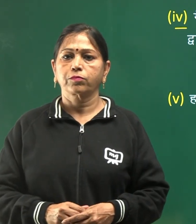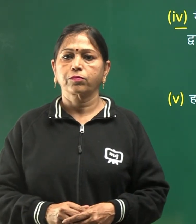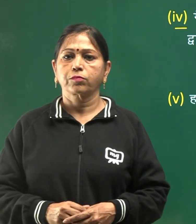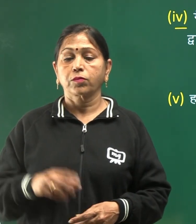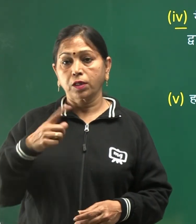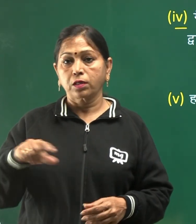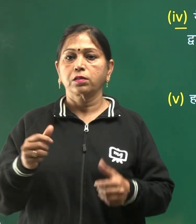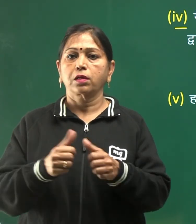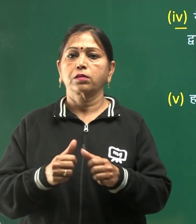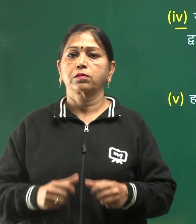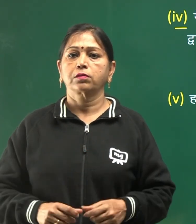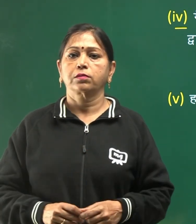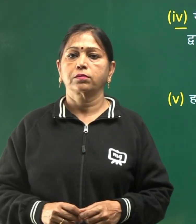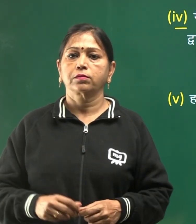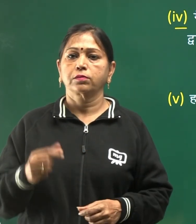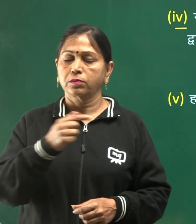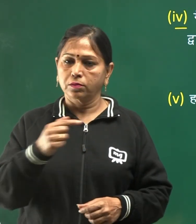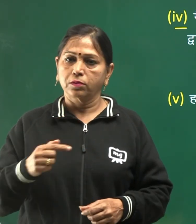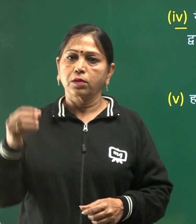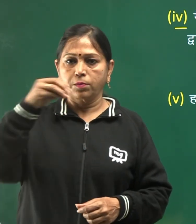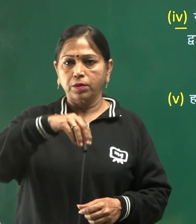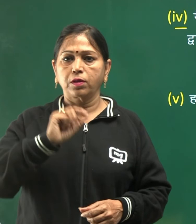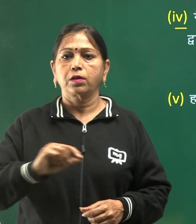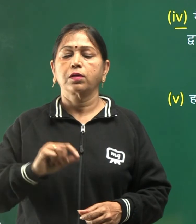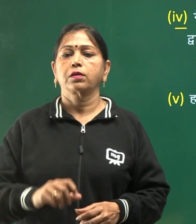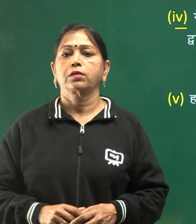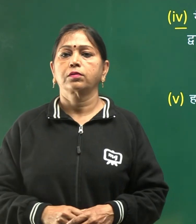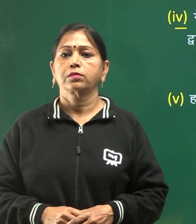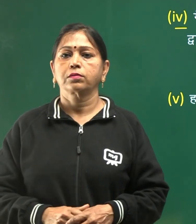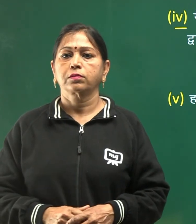सही ऑप्शन रिक्त स्थान में लिखेंगे।